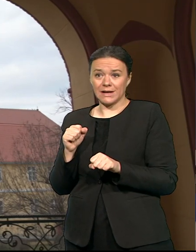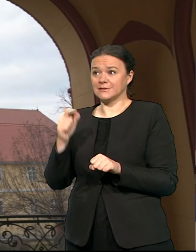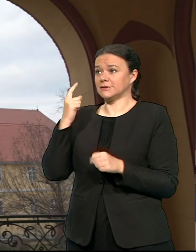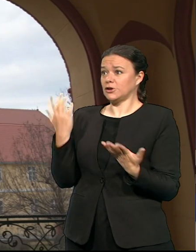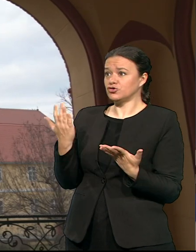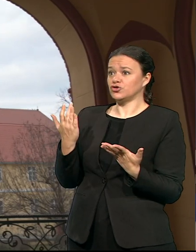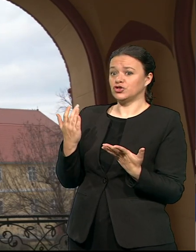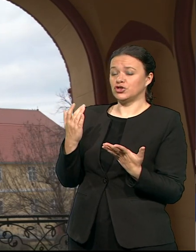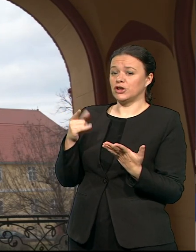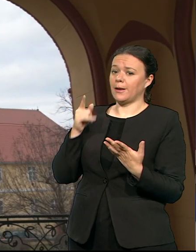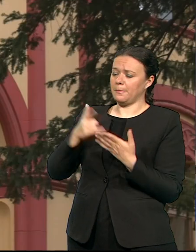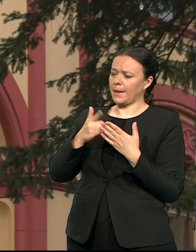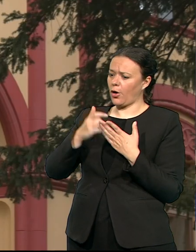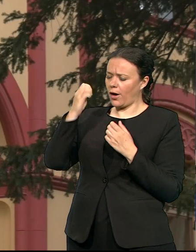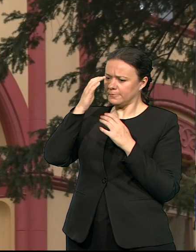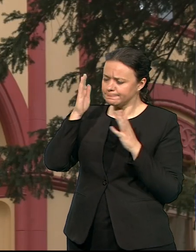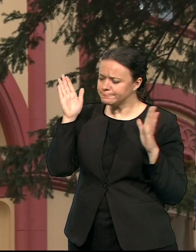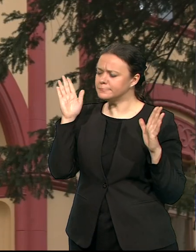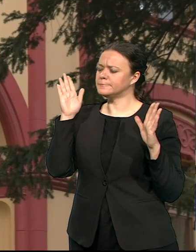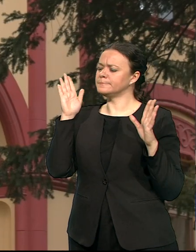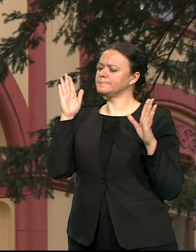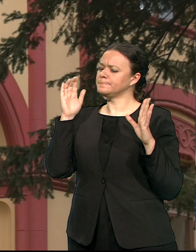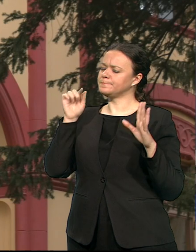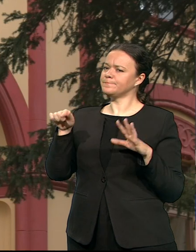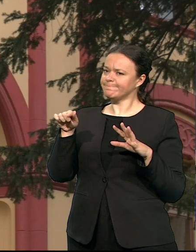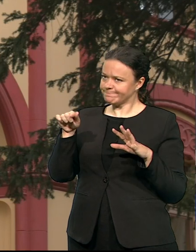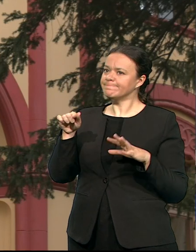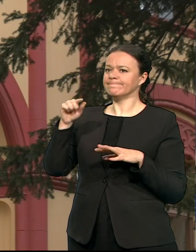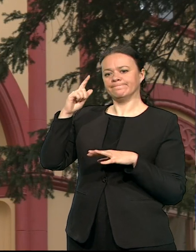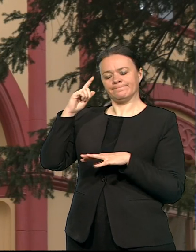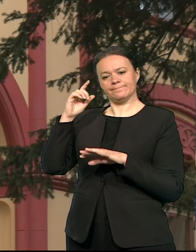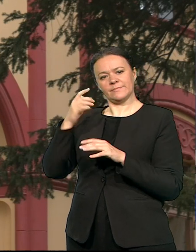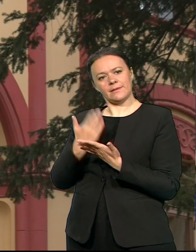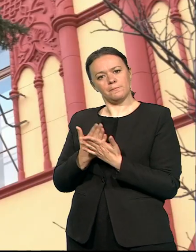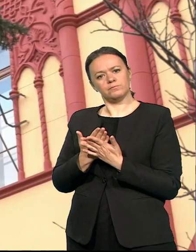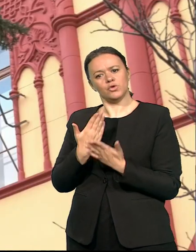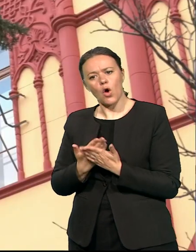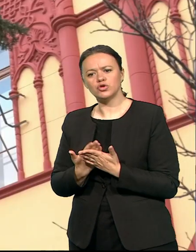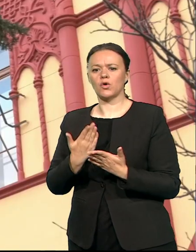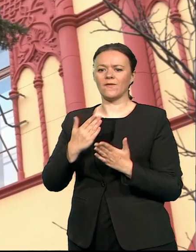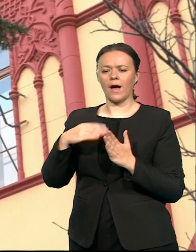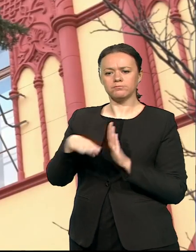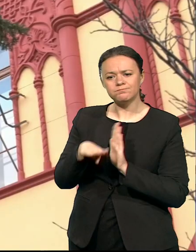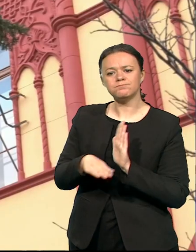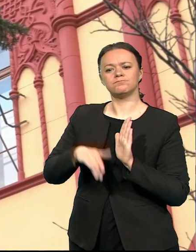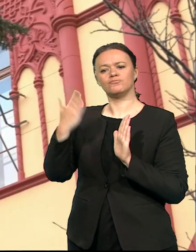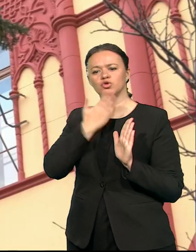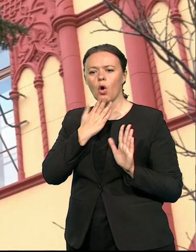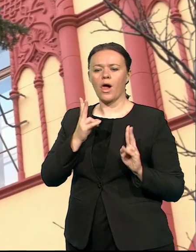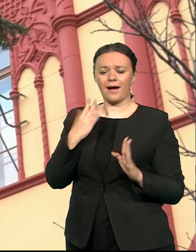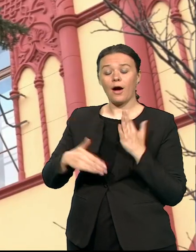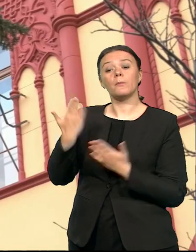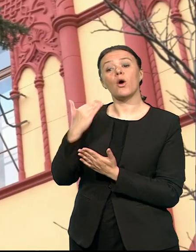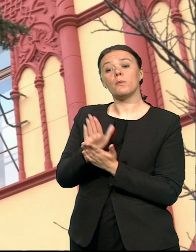jednu širinu i stvarno je postavio jako dobre temelje ove Karlovačke gimnazije. U početku je nastava bila